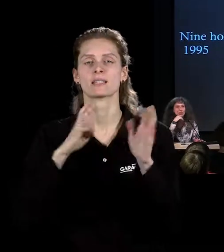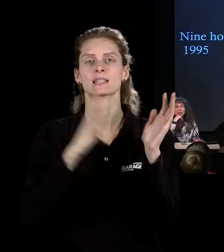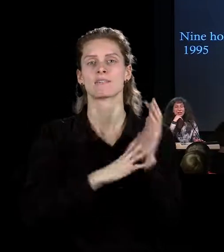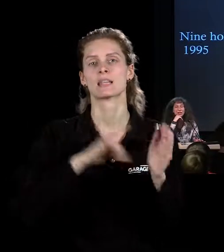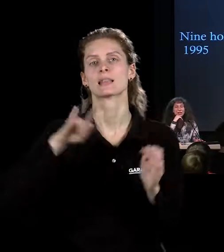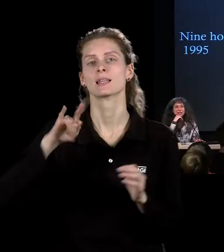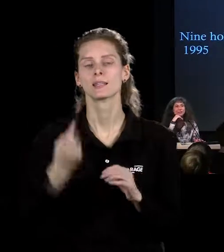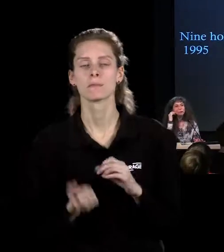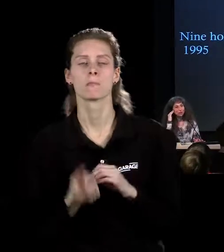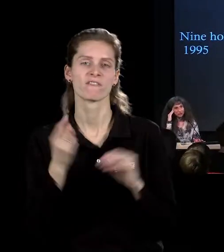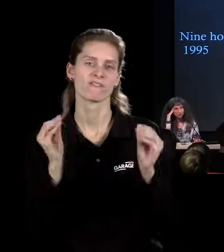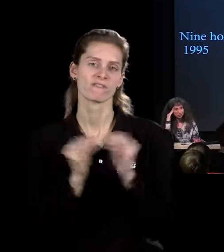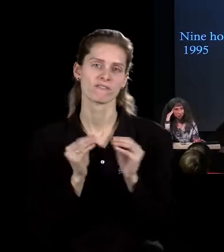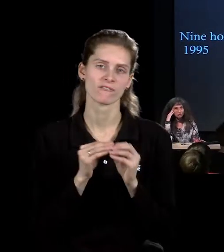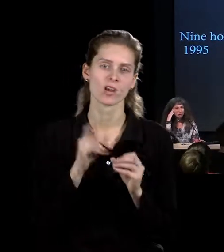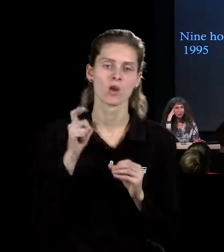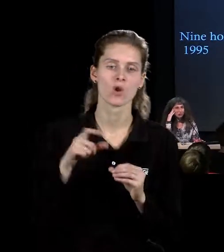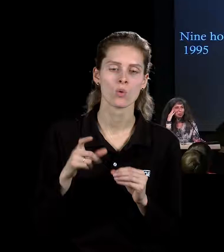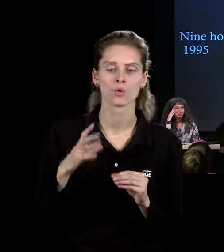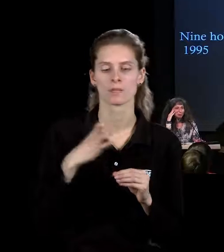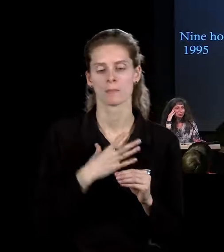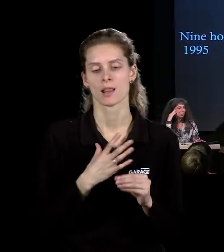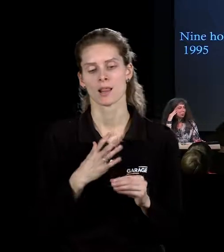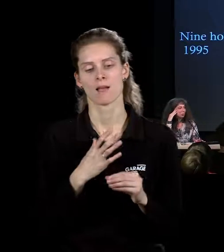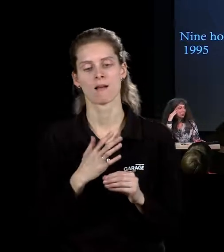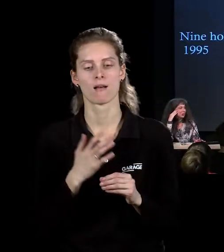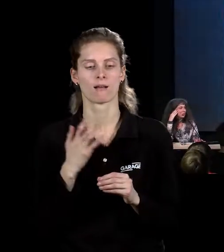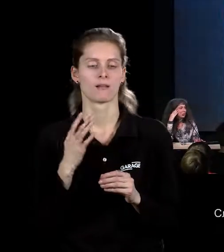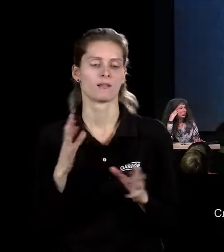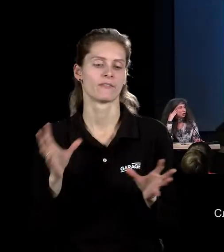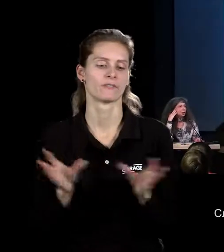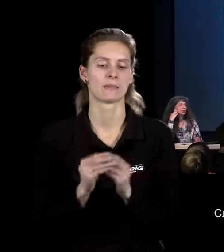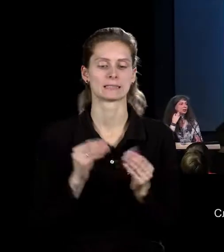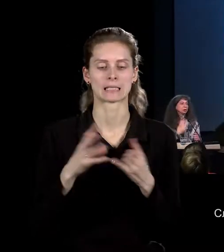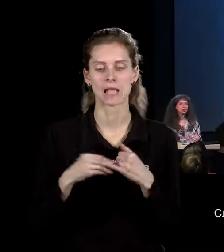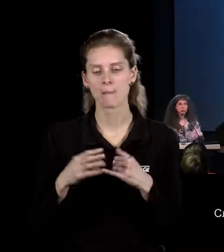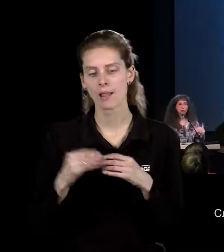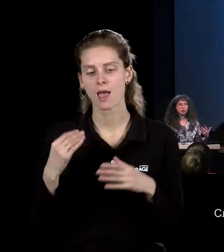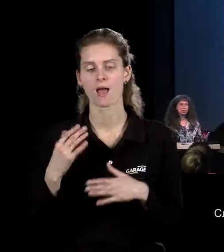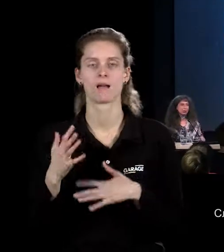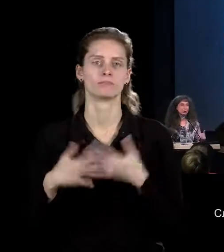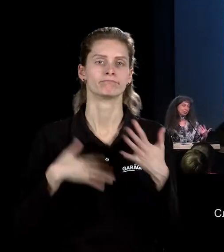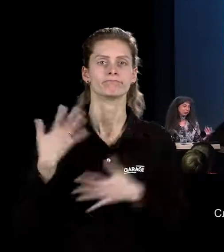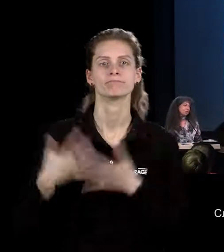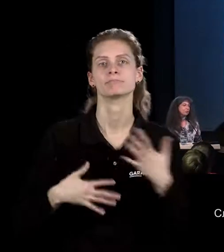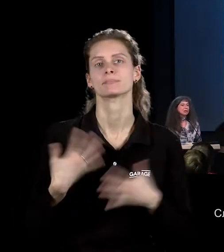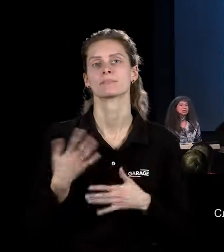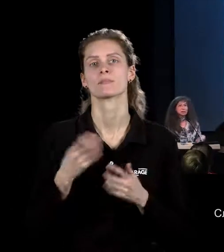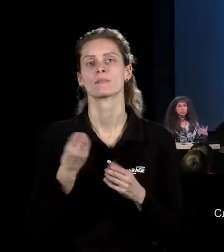которые совокуплялись с землей вот таким образом на том же холме, и следующая акция, которая тоже ему принесла